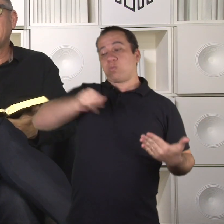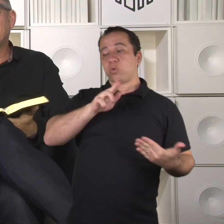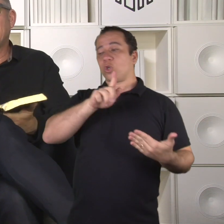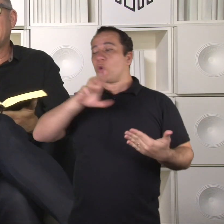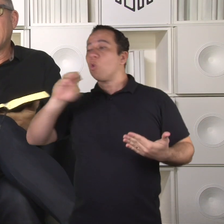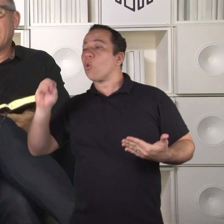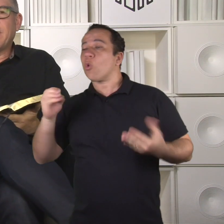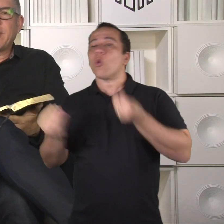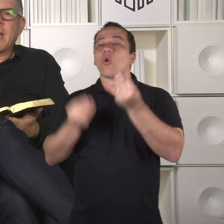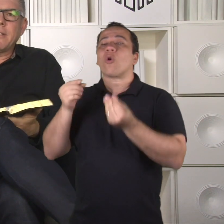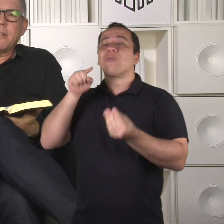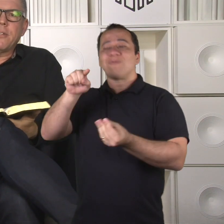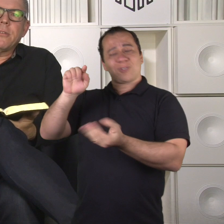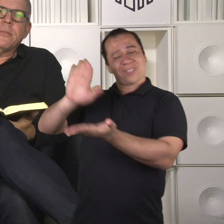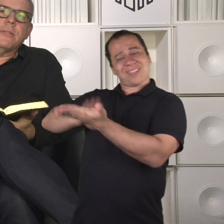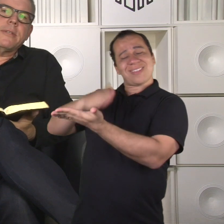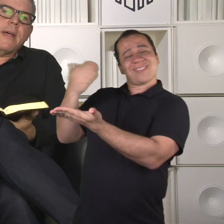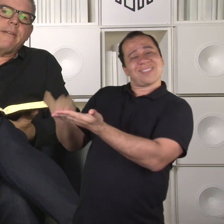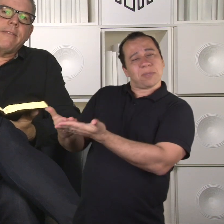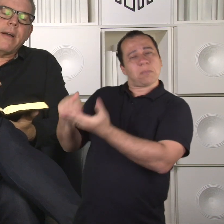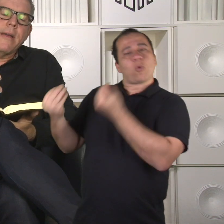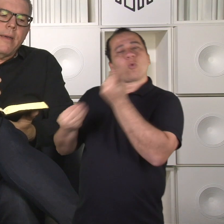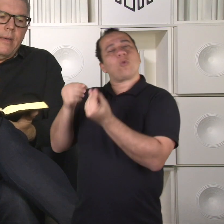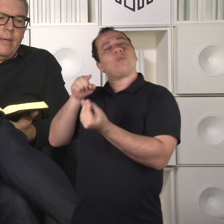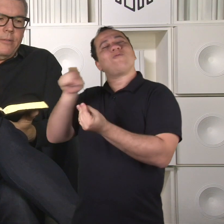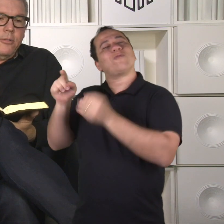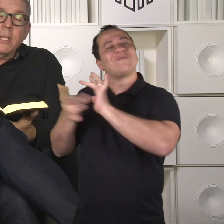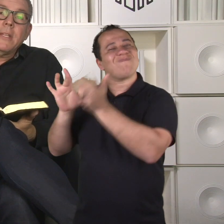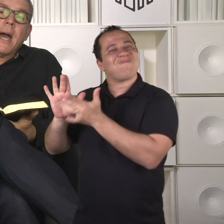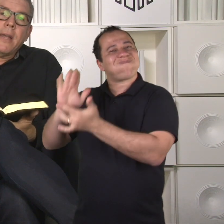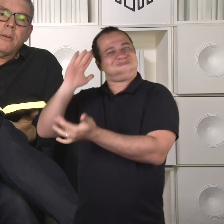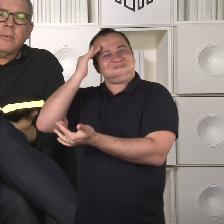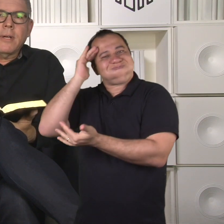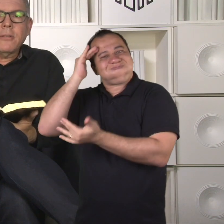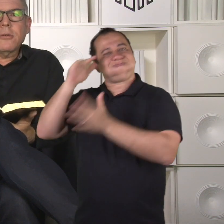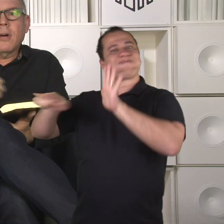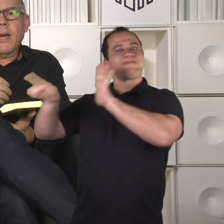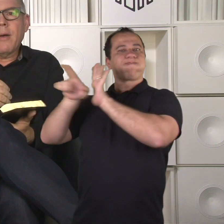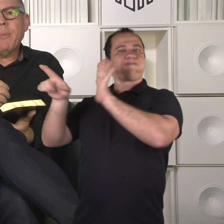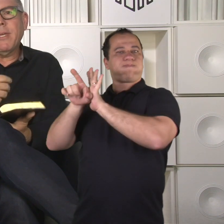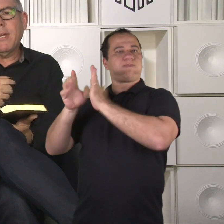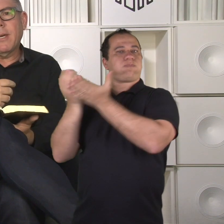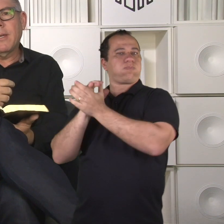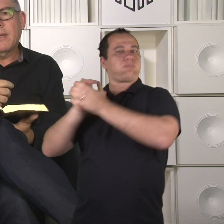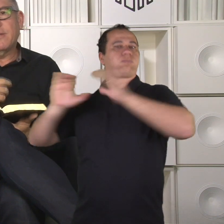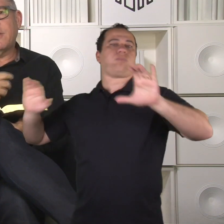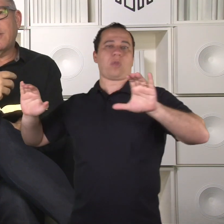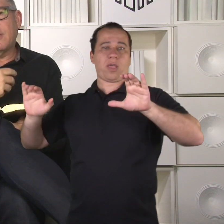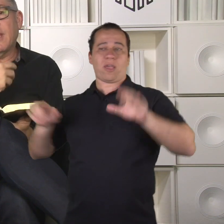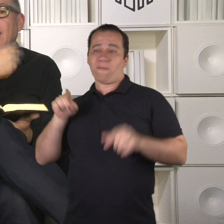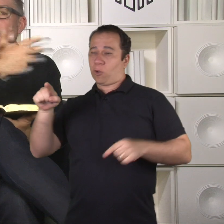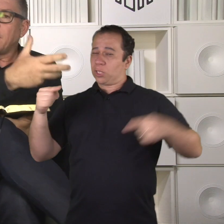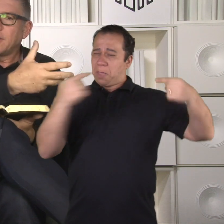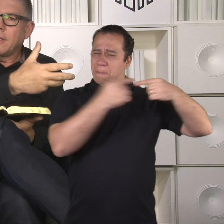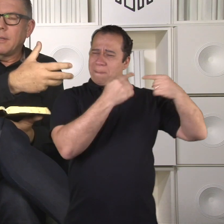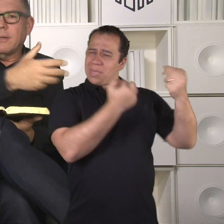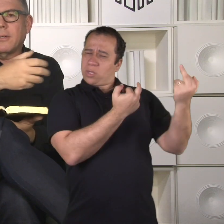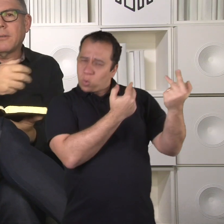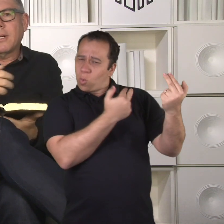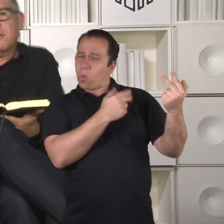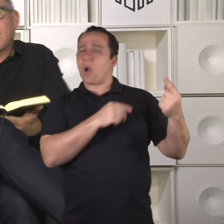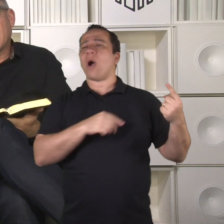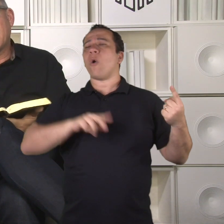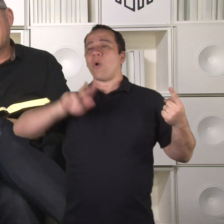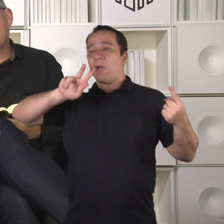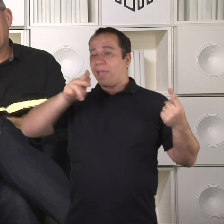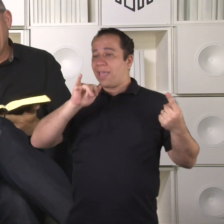estavam perguntando, na verdade, se Jesus estava solidário com a escola rabínica de Hillel ou